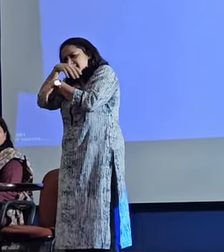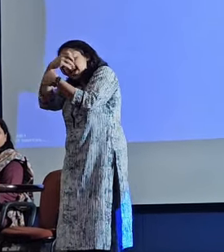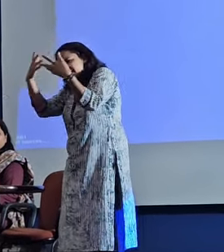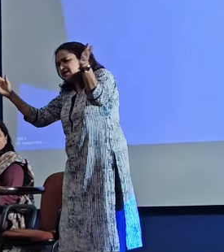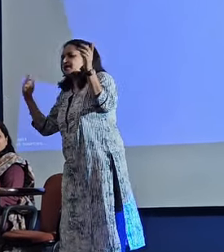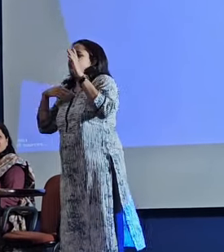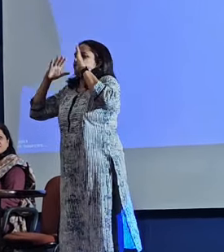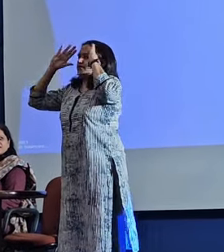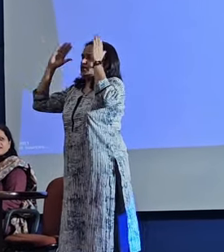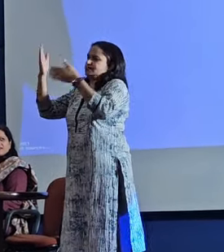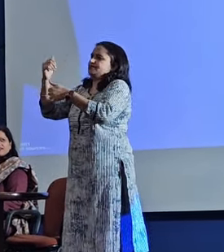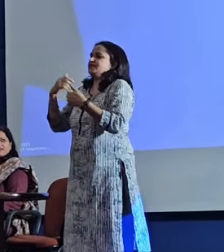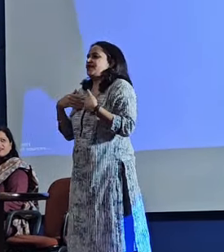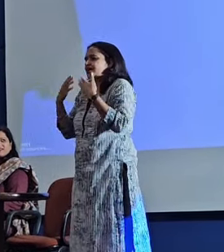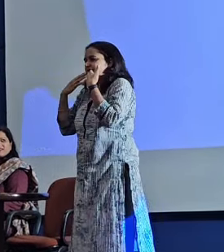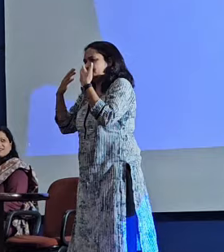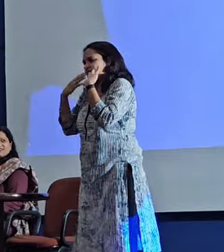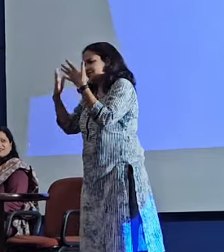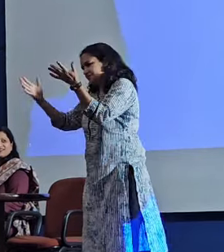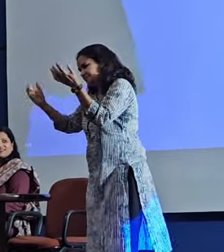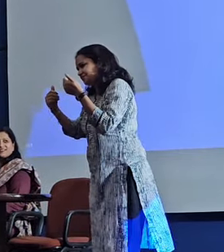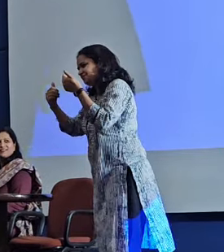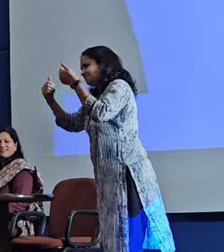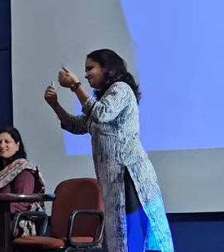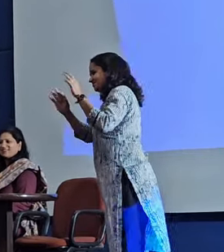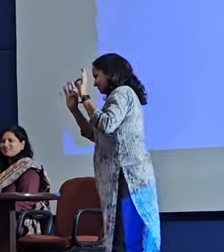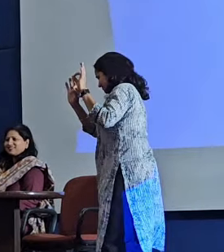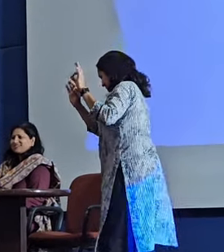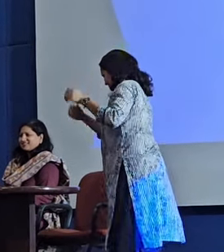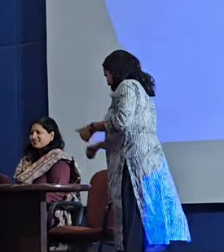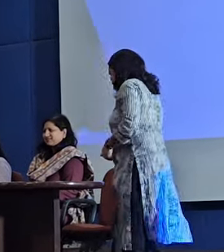प्रोग्राम में आप बहुत कुछ सीख के जाए, एंड थैंक यू सो मच।